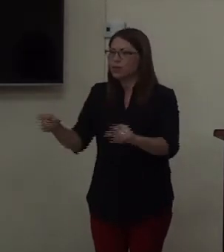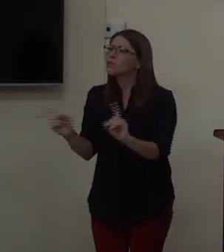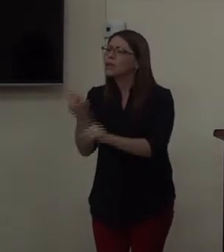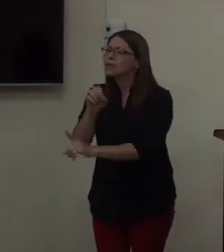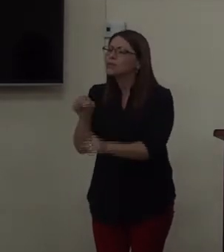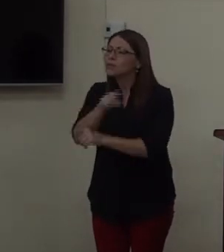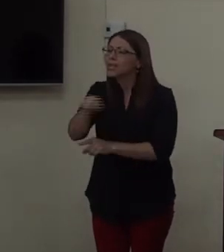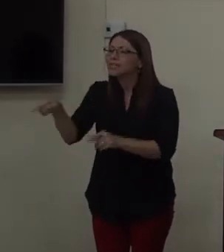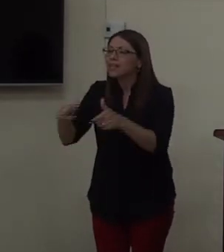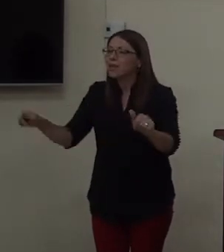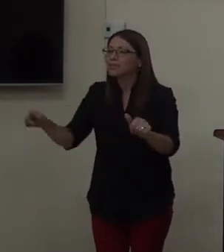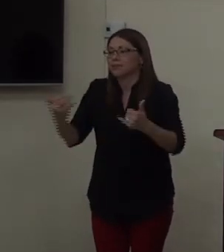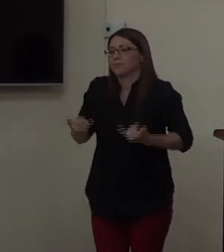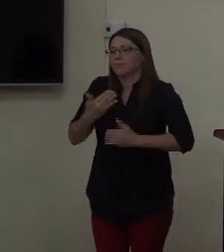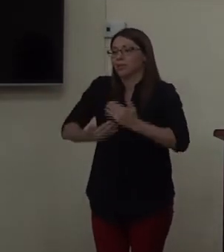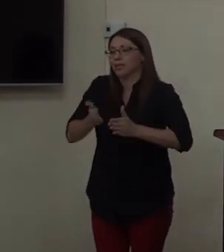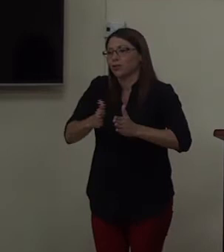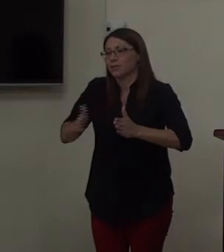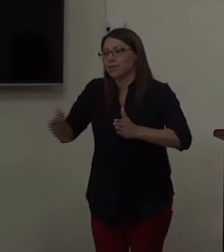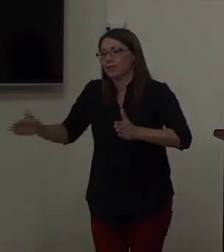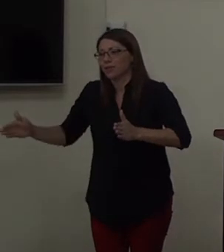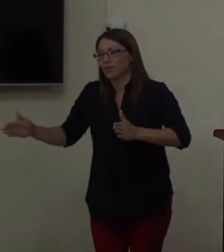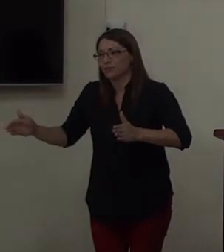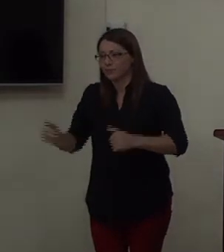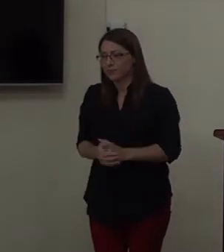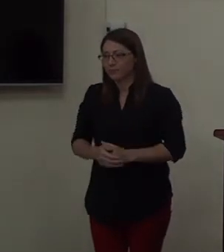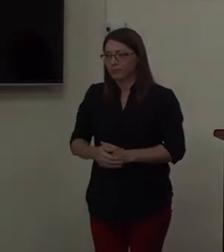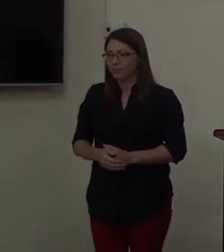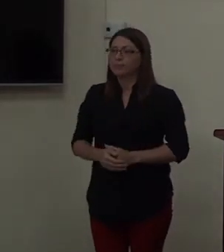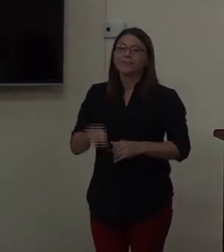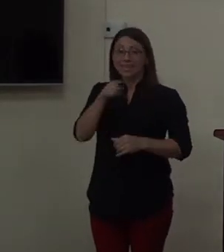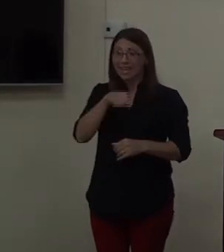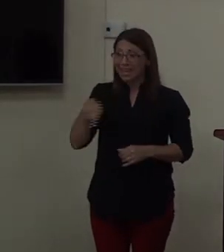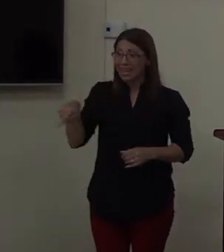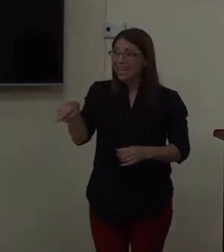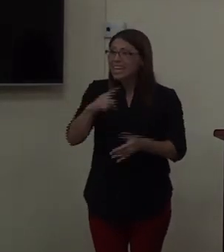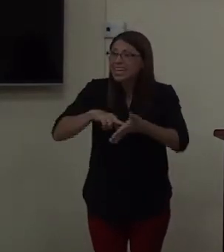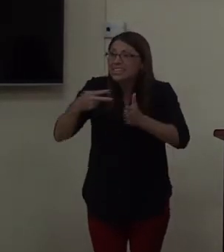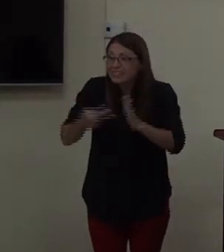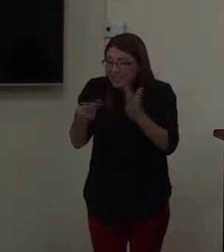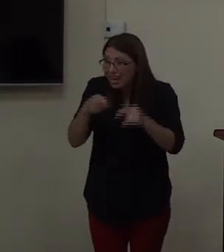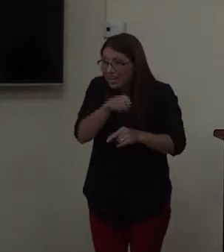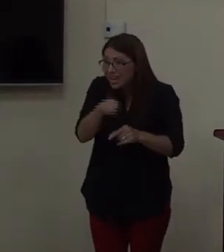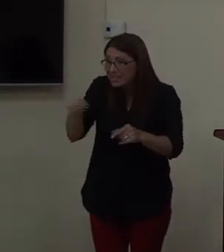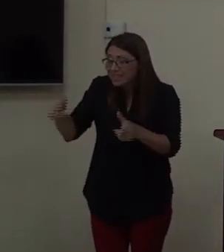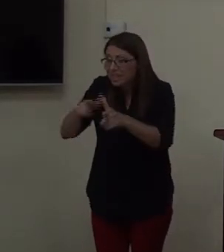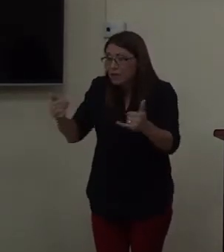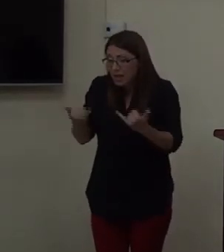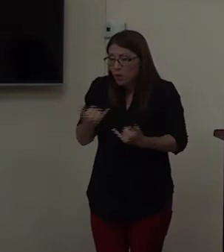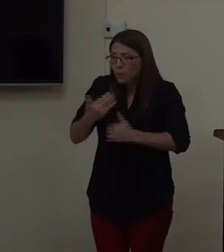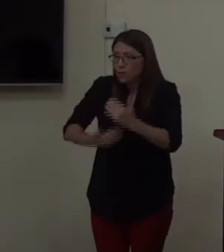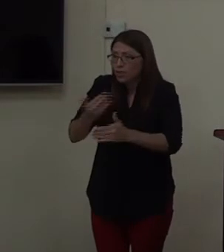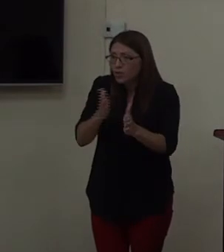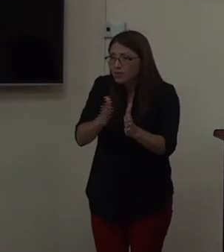Precisamente lenguas en proceso de desplazamiento. Así muy rápido, ¿qué implica esta, que sean lenguas en proceso de desplazamiento?